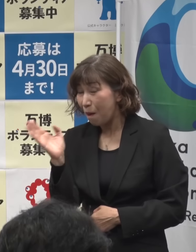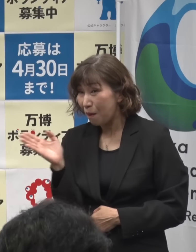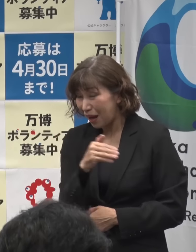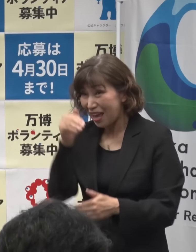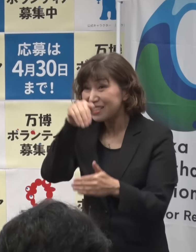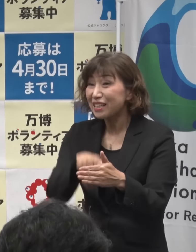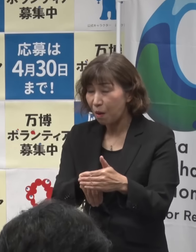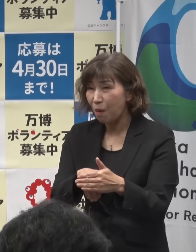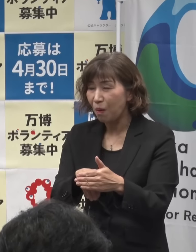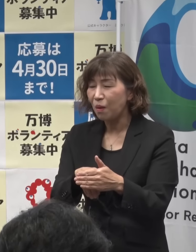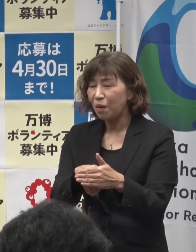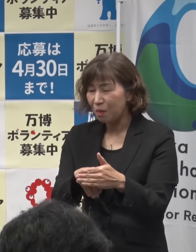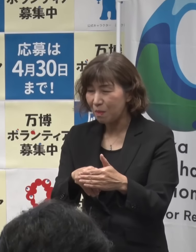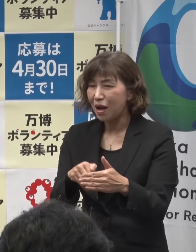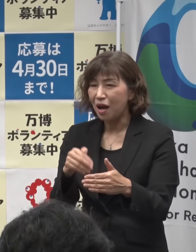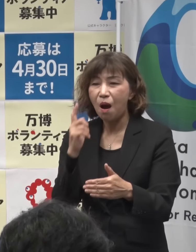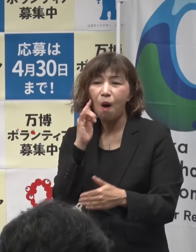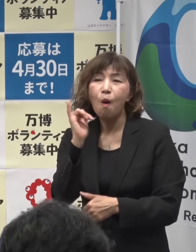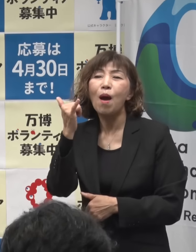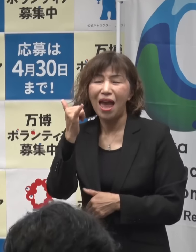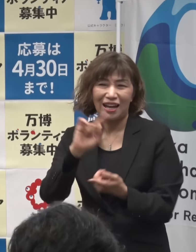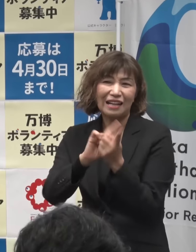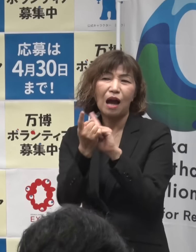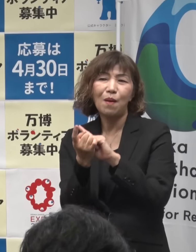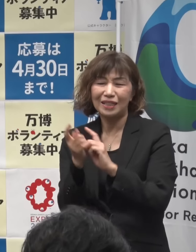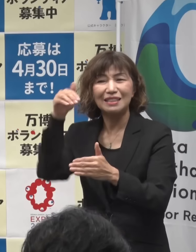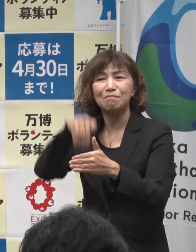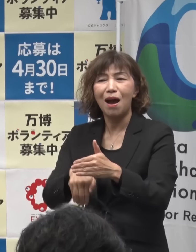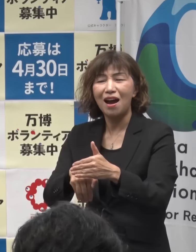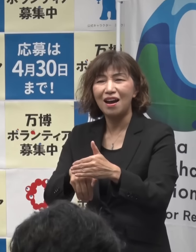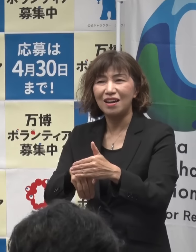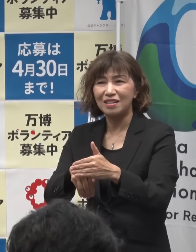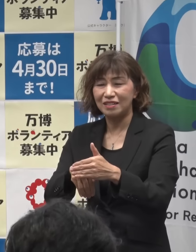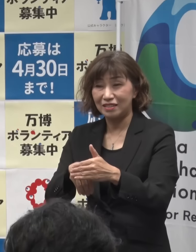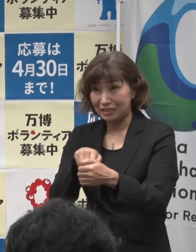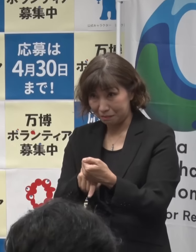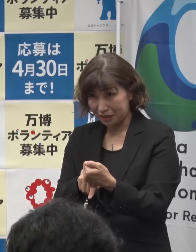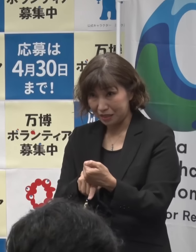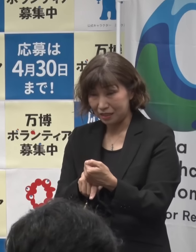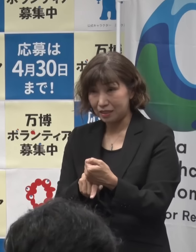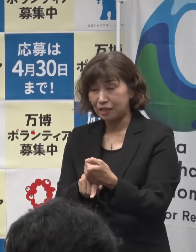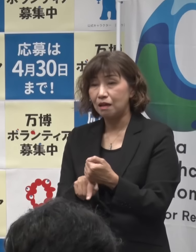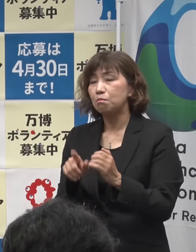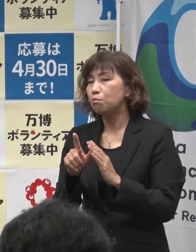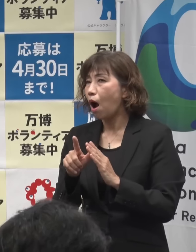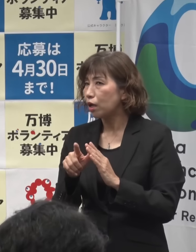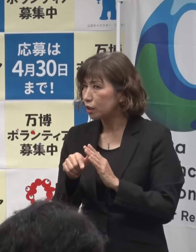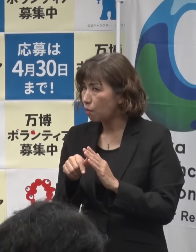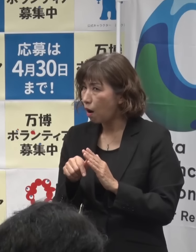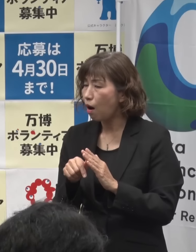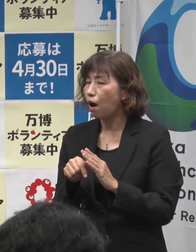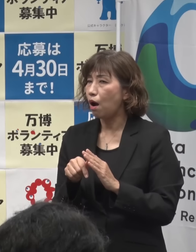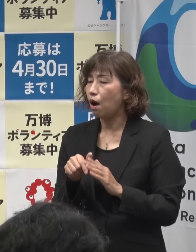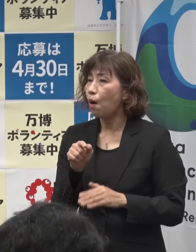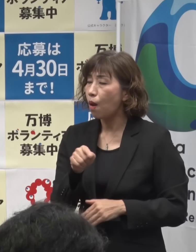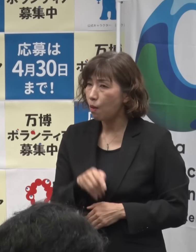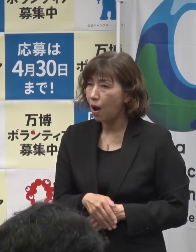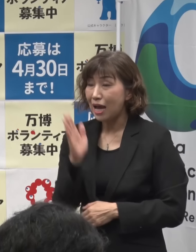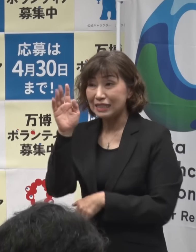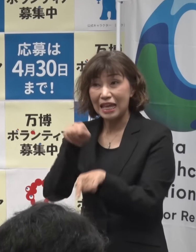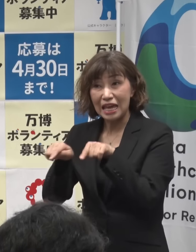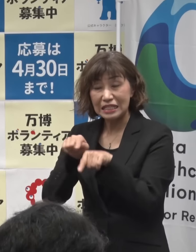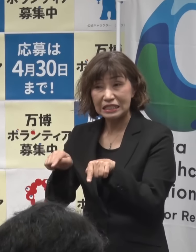が成人になるまで代理行使をするということになると、これは政治的